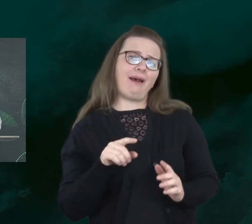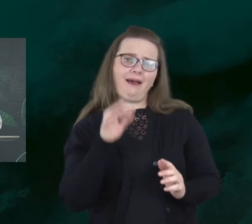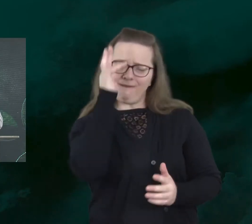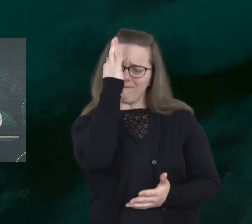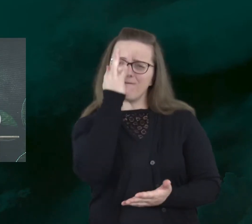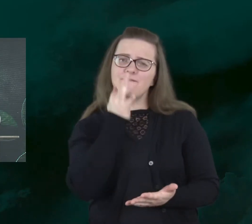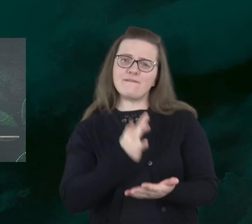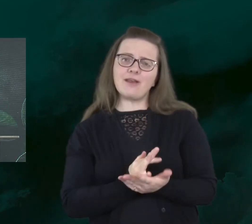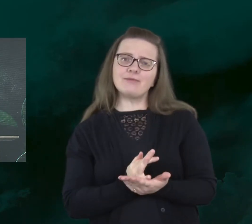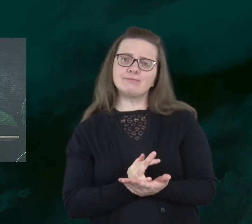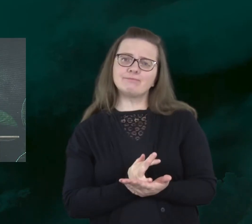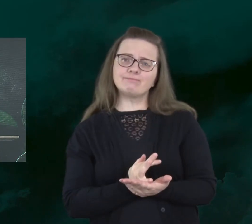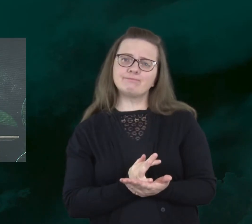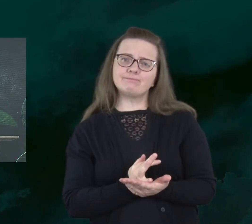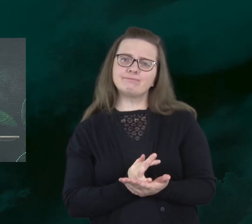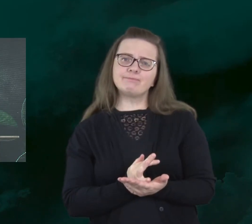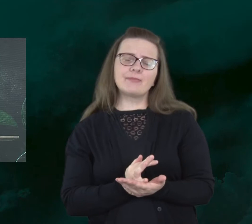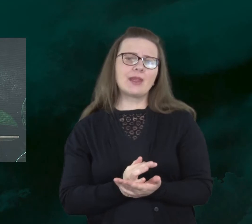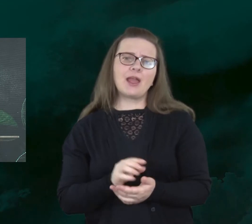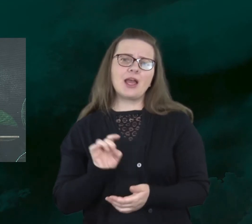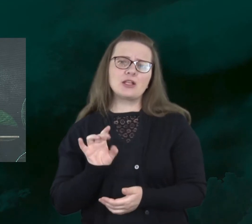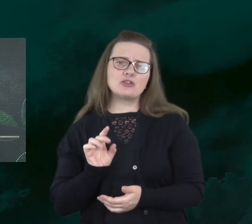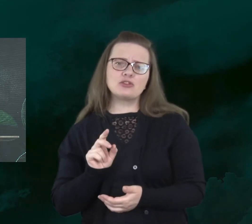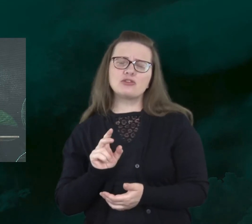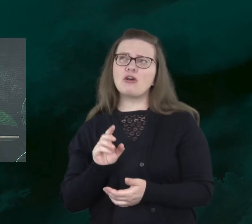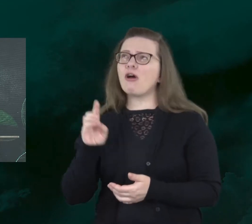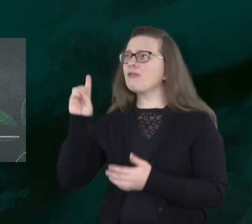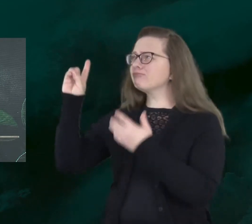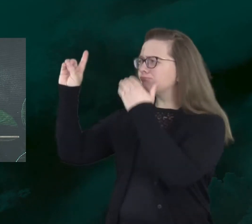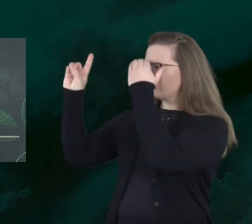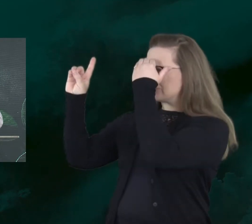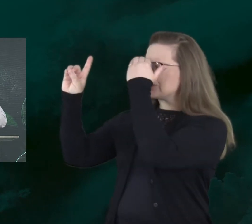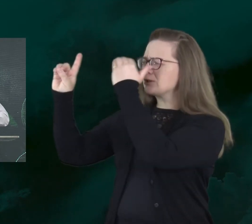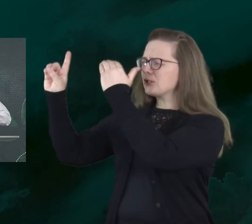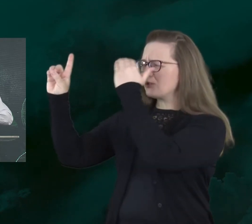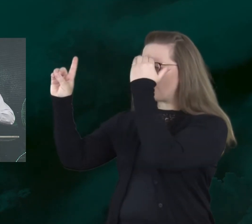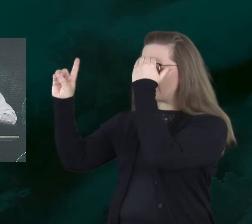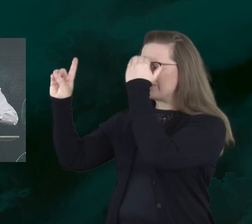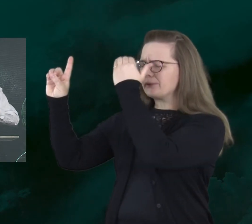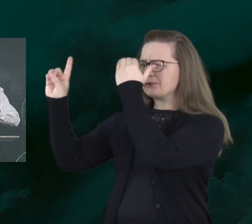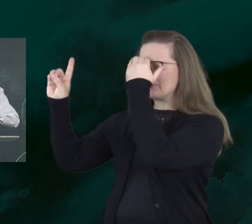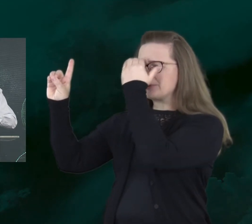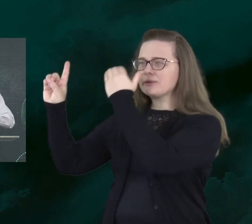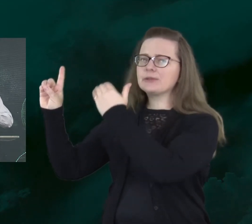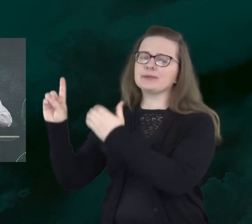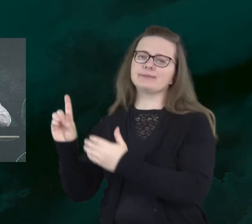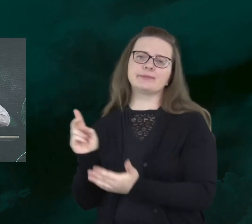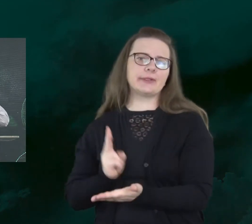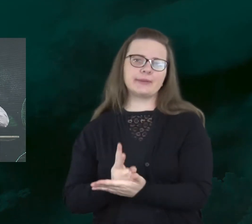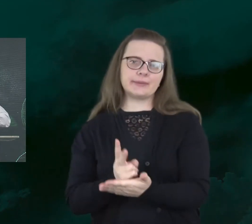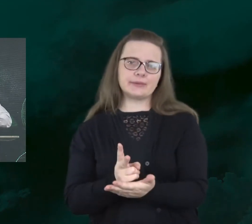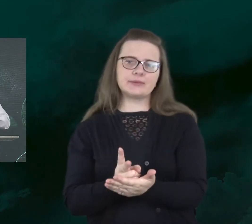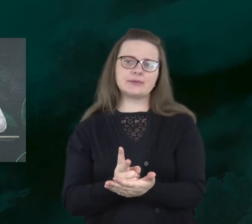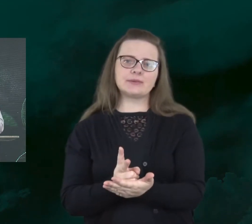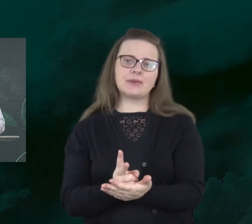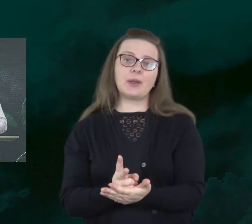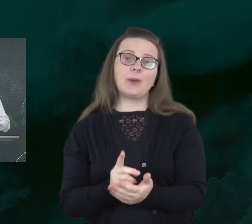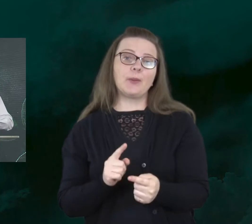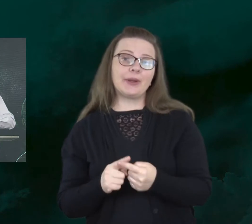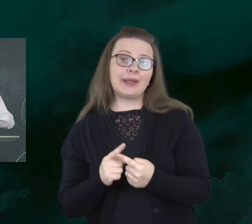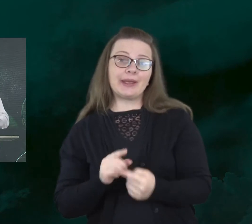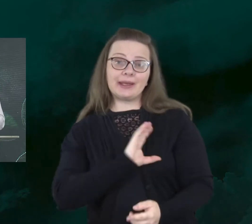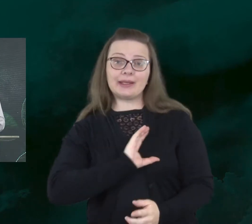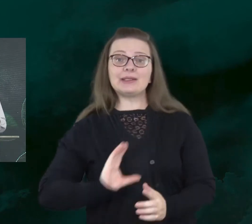exercitava a fé, crendo em Deus, crendo na palavra de Deus, certo? E ele era um modelo